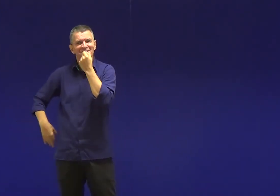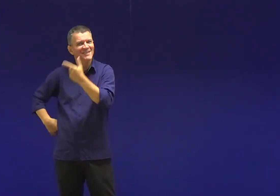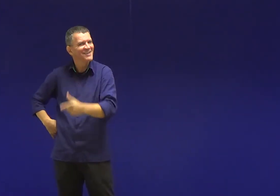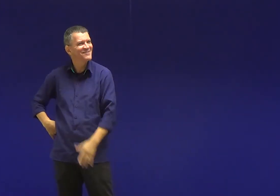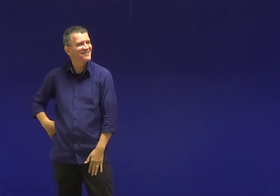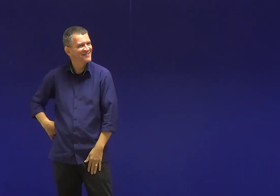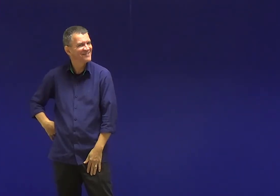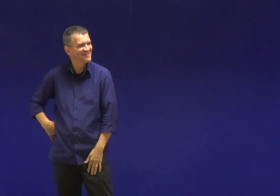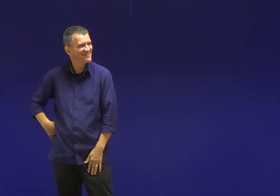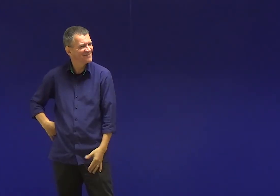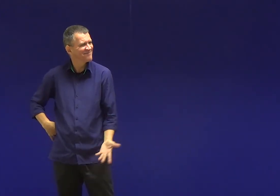Que engraçado, né?